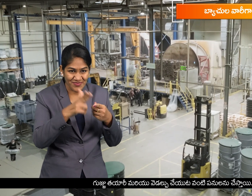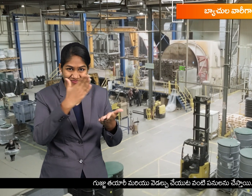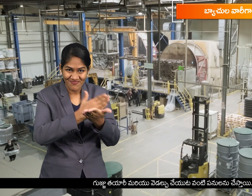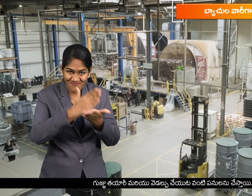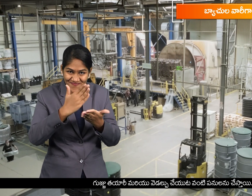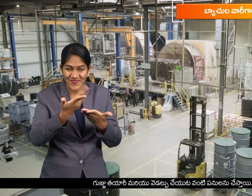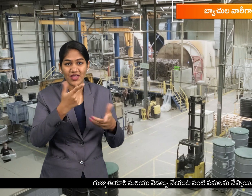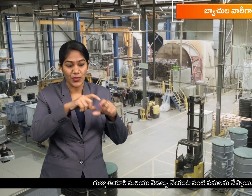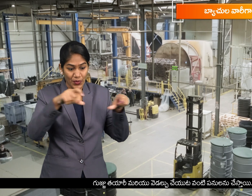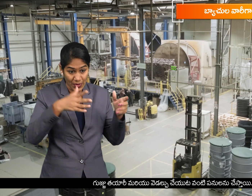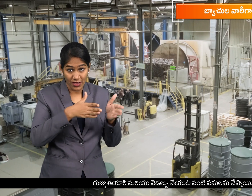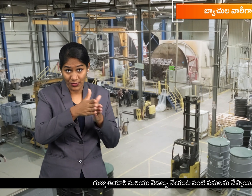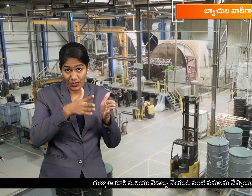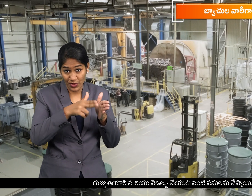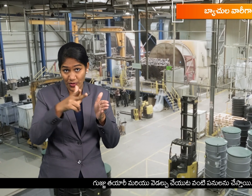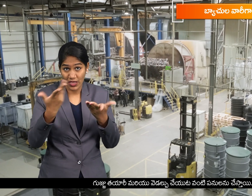చేస్తాయి.